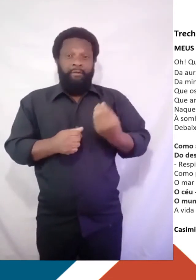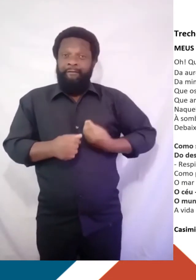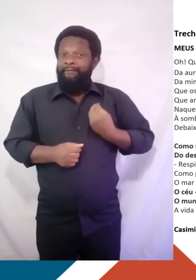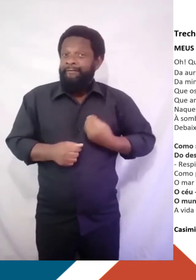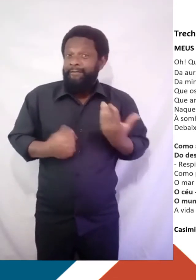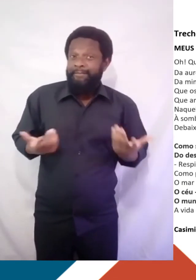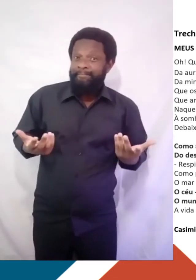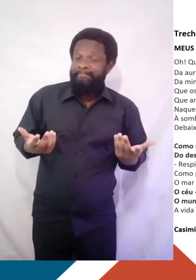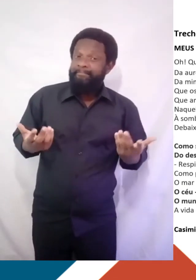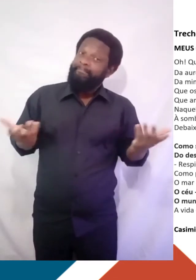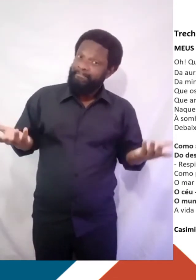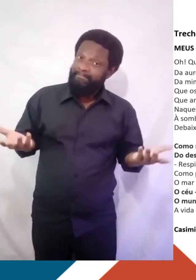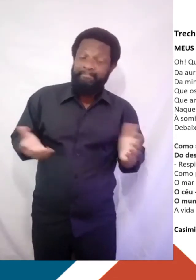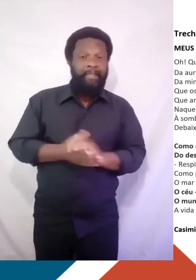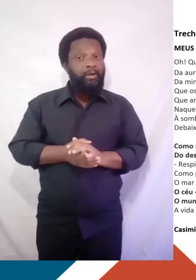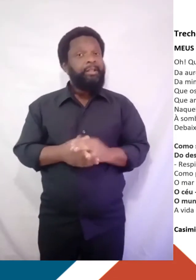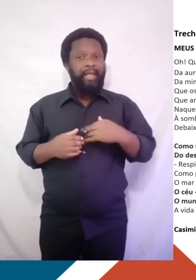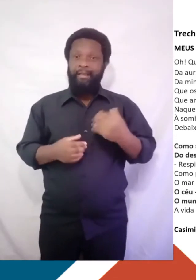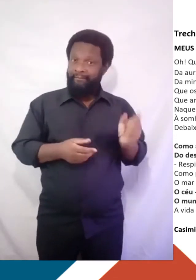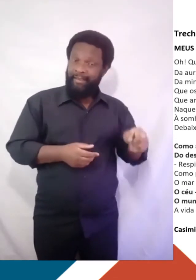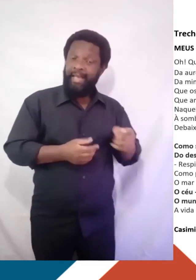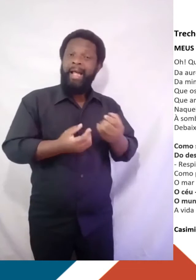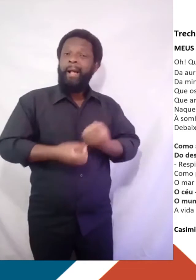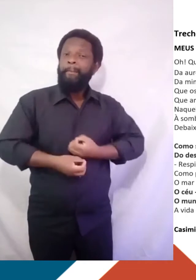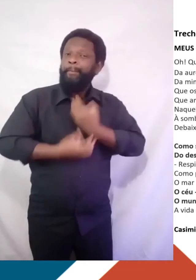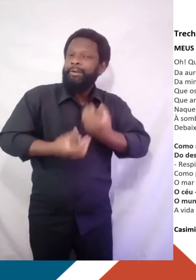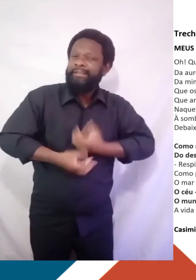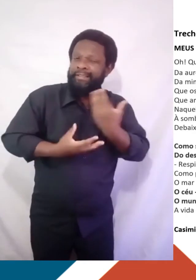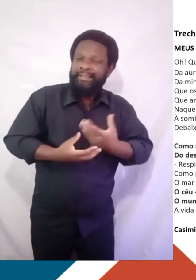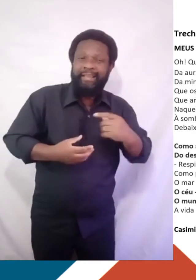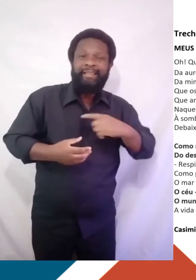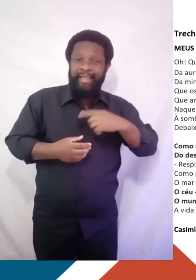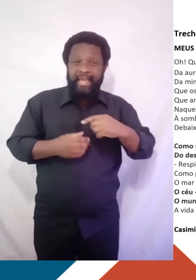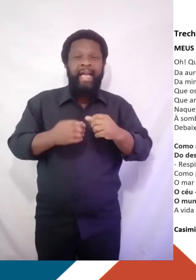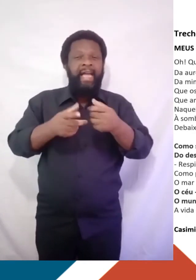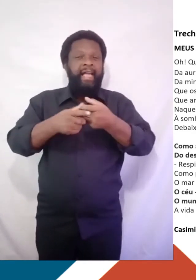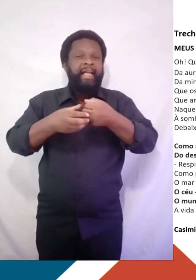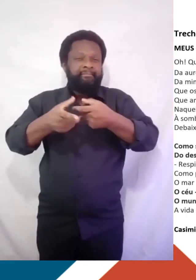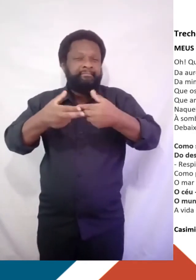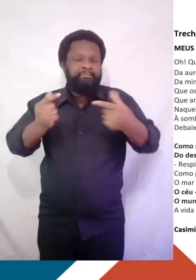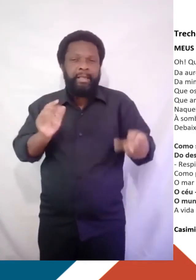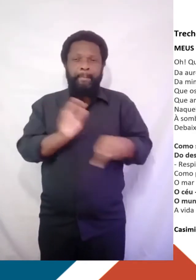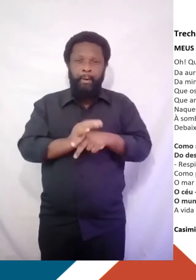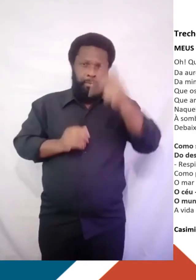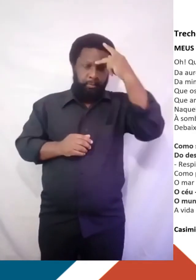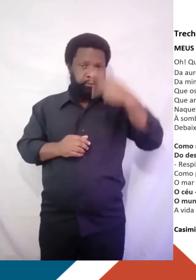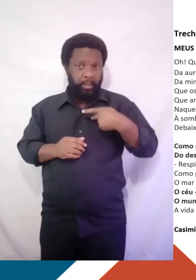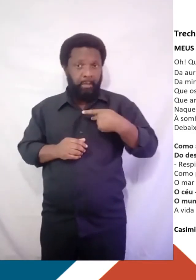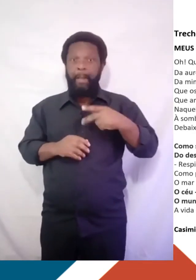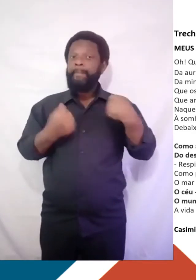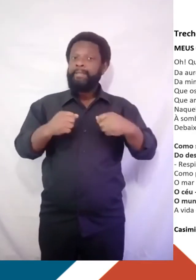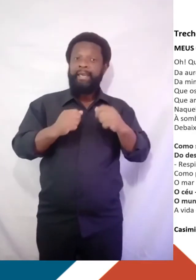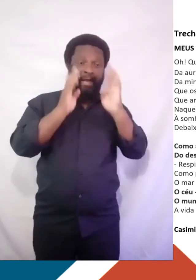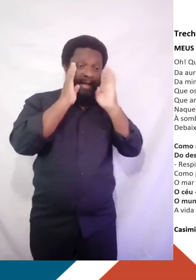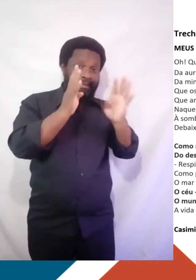amor. Mesmo apresentando uma poesia com algumas marcas de estilo pessoal diferentes das de época, precisamos